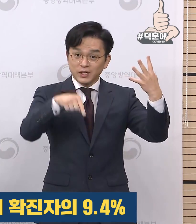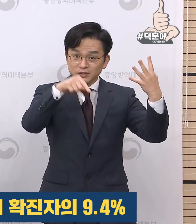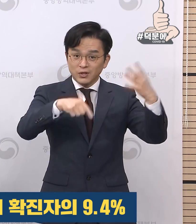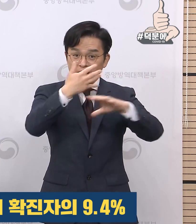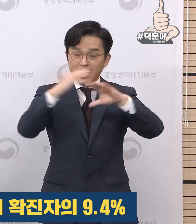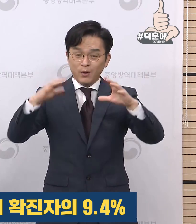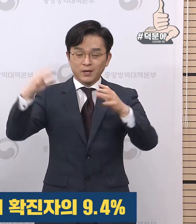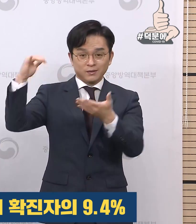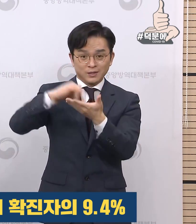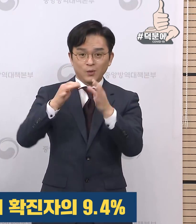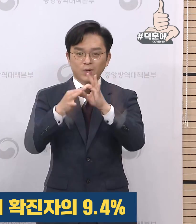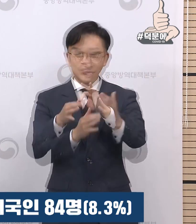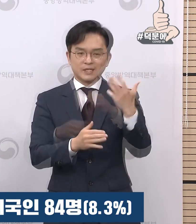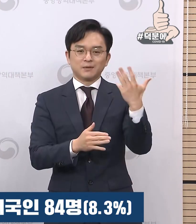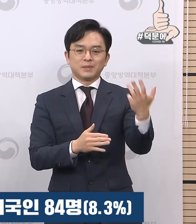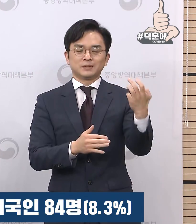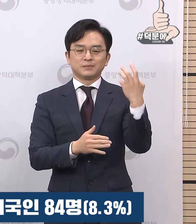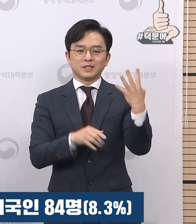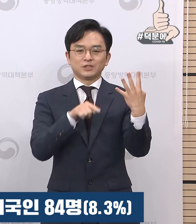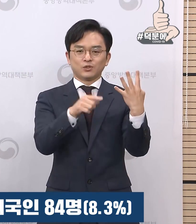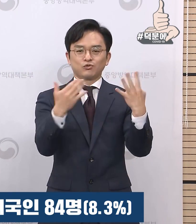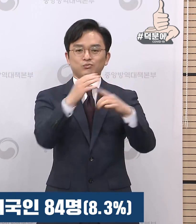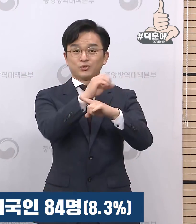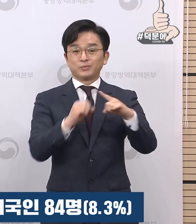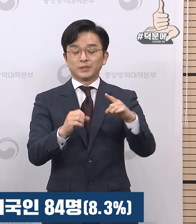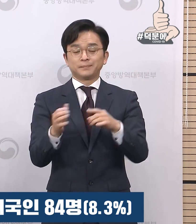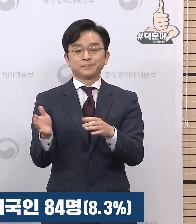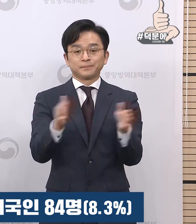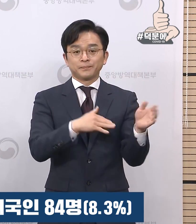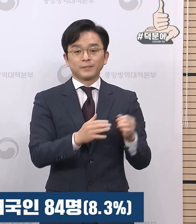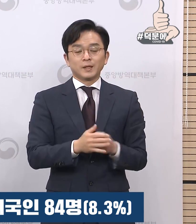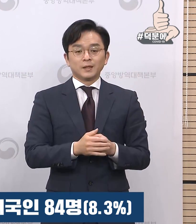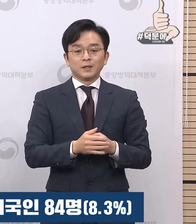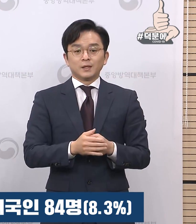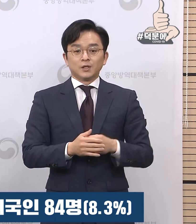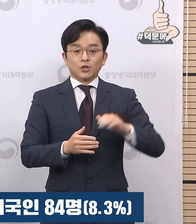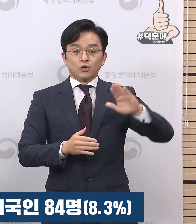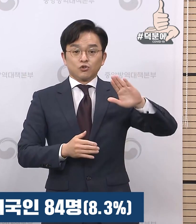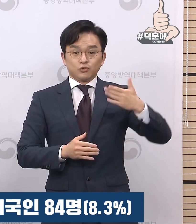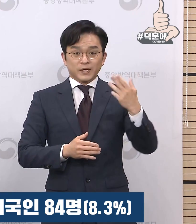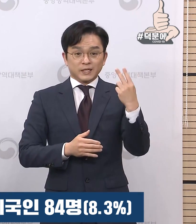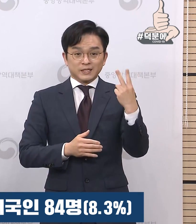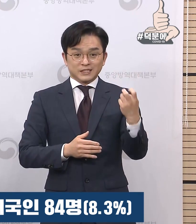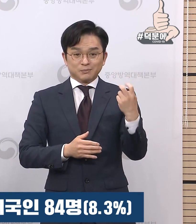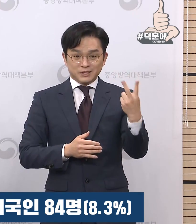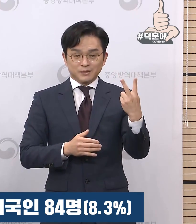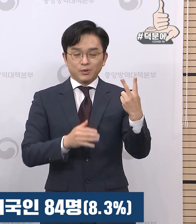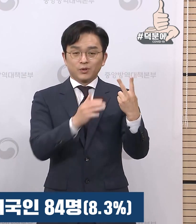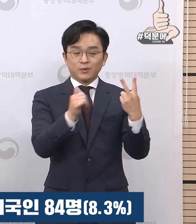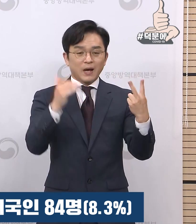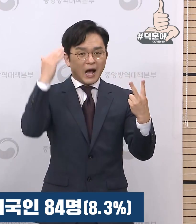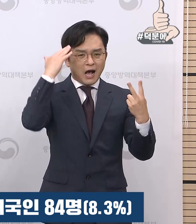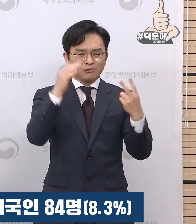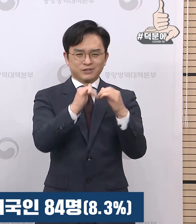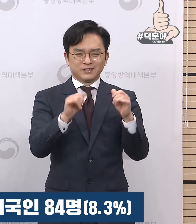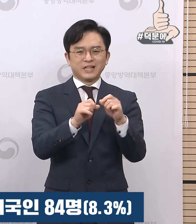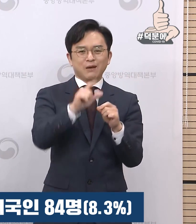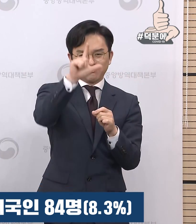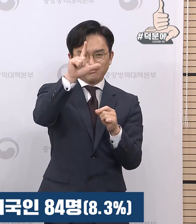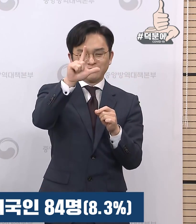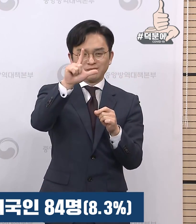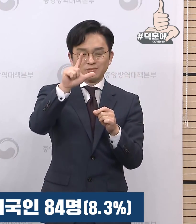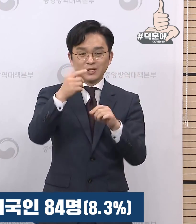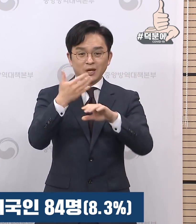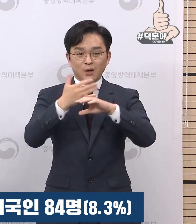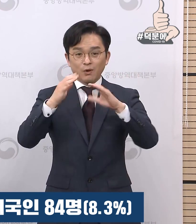9.4%를 차지하고 있습니다. 국적별로는 내국인이 922명으로서 91.7%였고